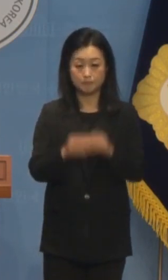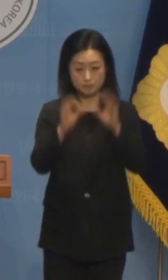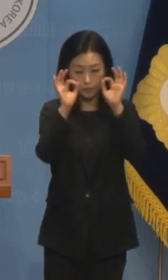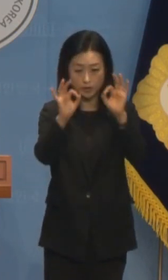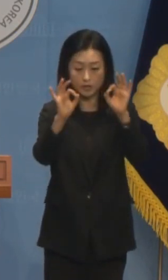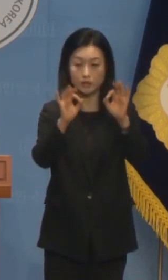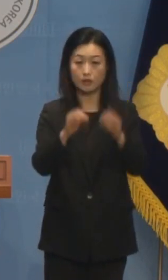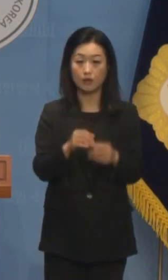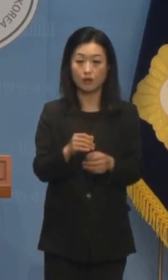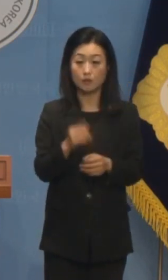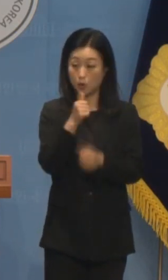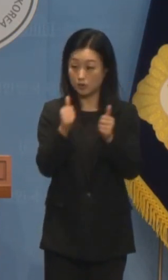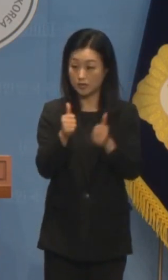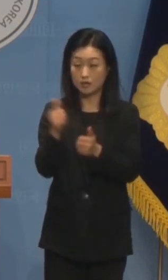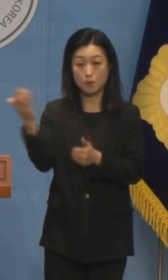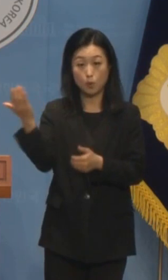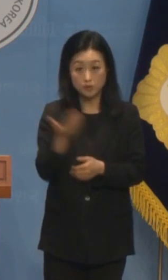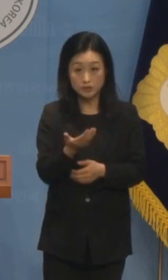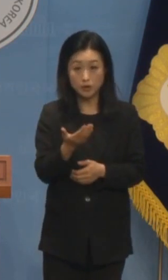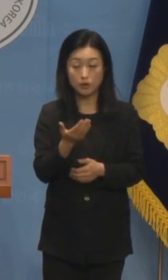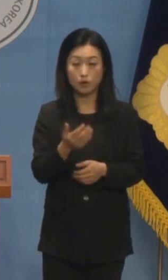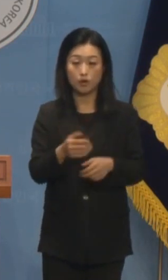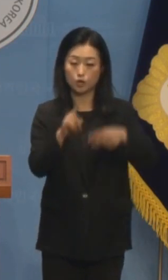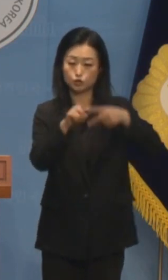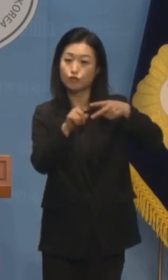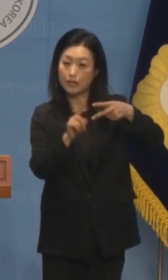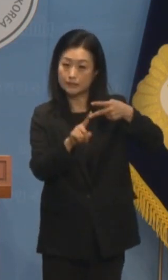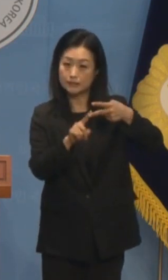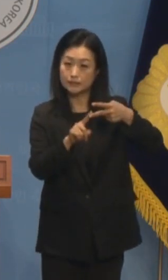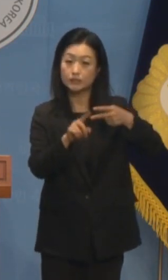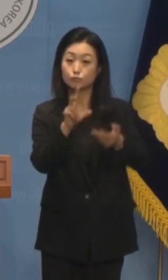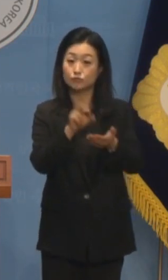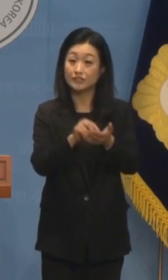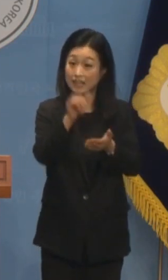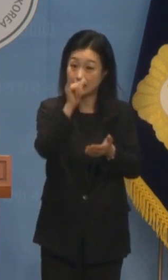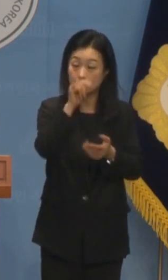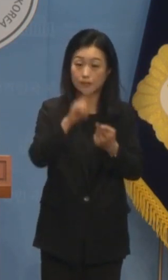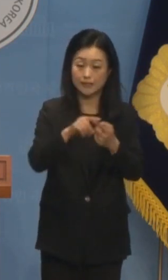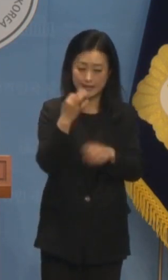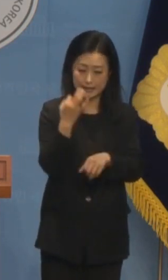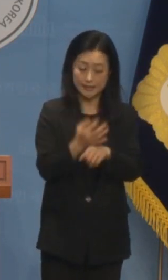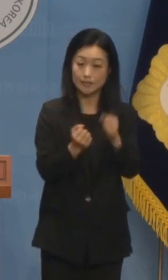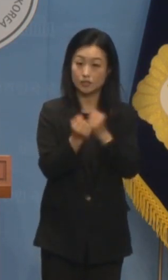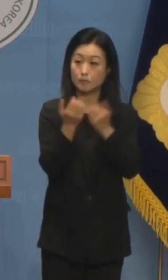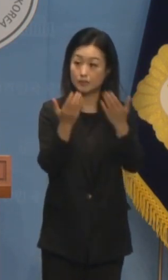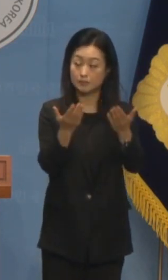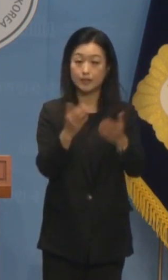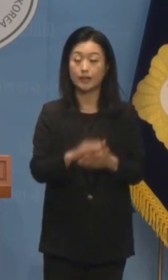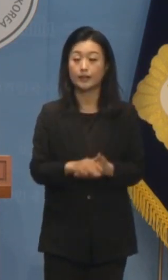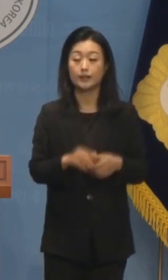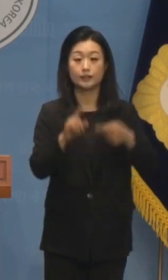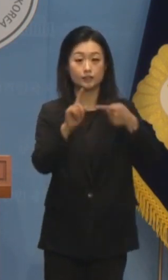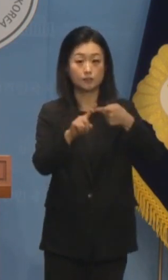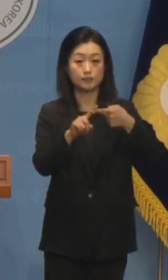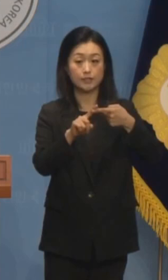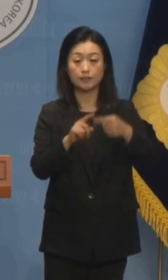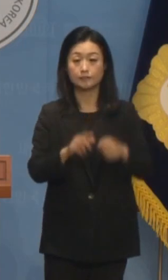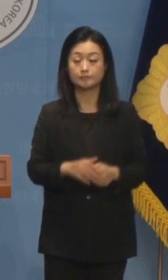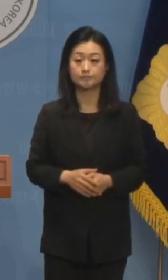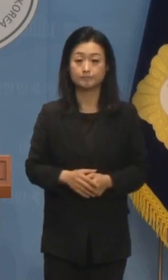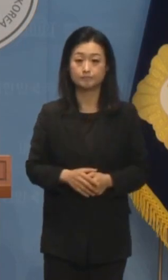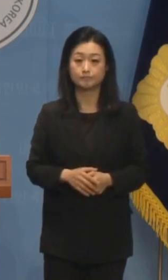우리 김현철 변호사님께서 간단하게 설명을 해 주시도록 하겠습니다. 첫 번째는 이번에